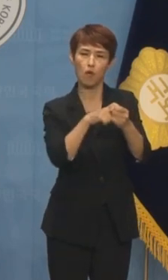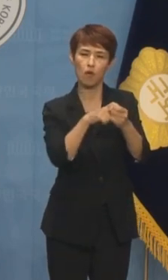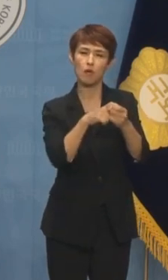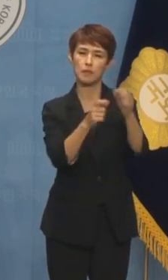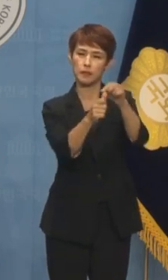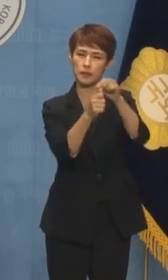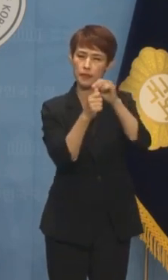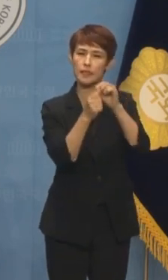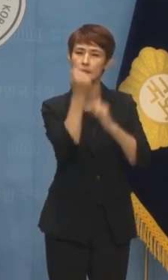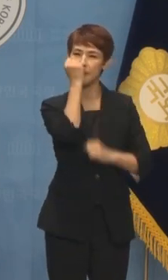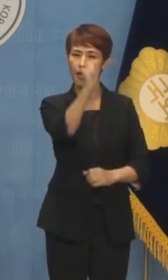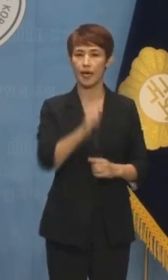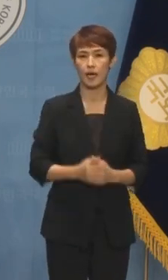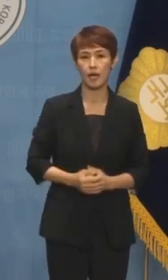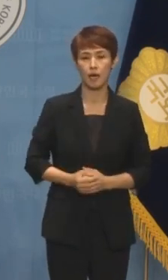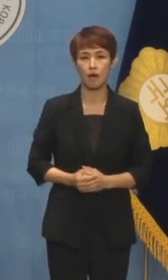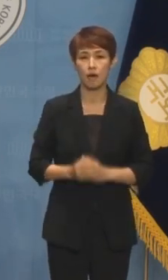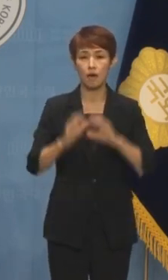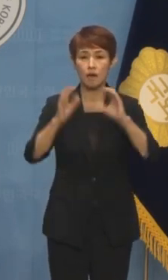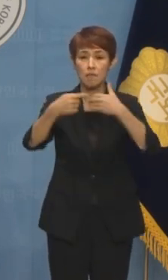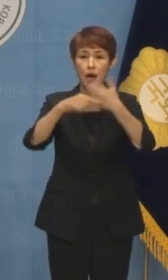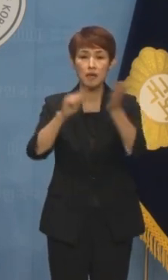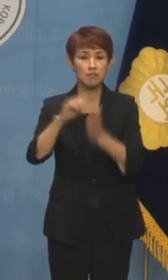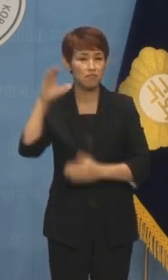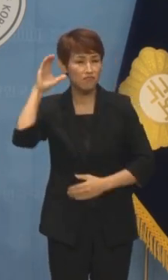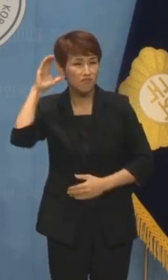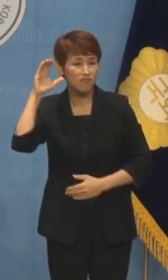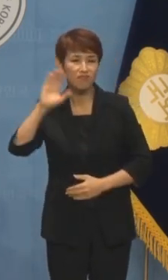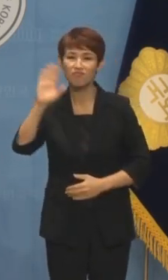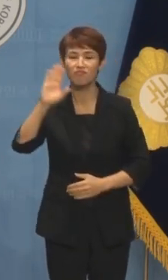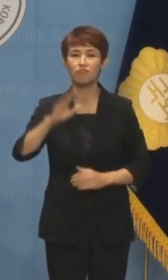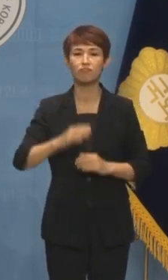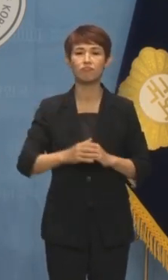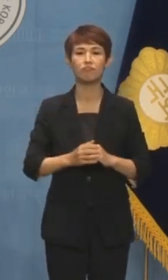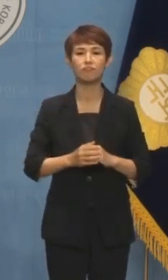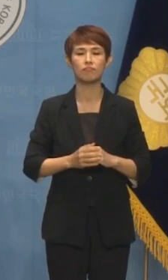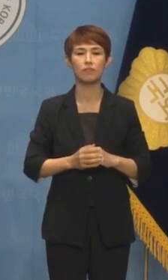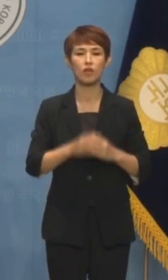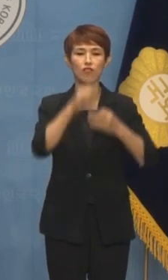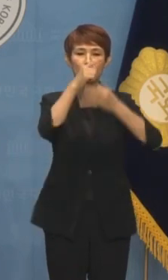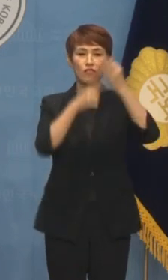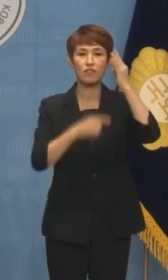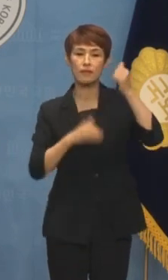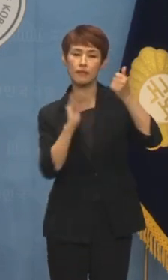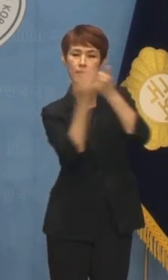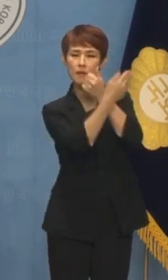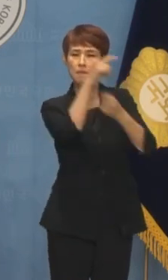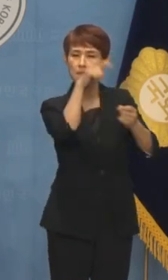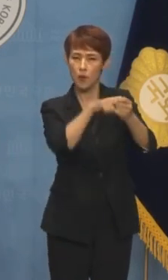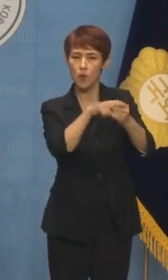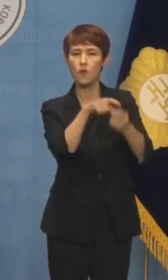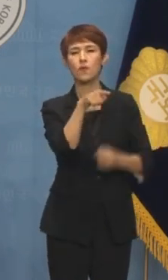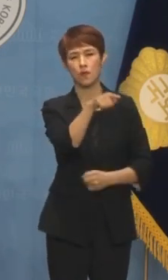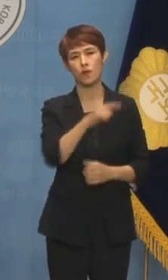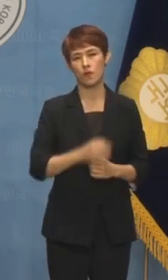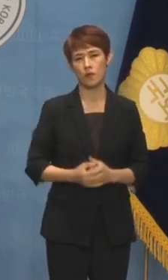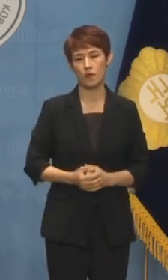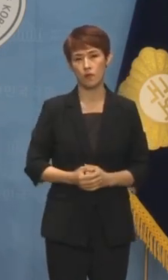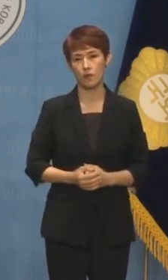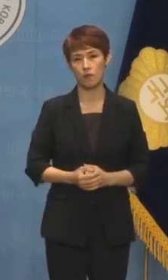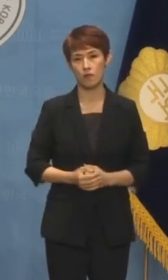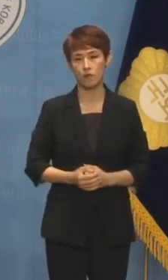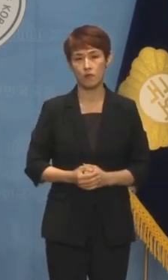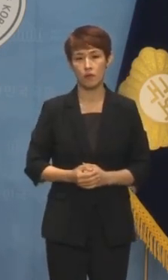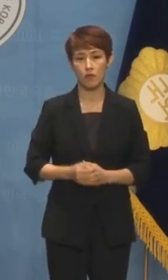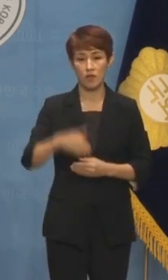다름 아닙니다. 민심 청취는커녕 윤심 경호가 유일한 목적인 인사입니다.